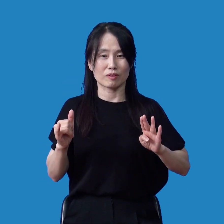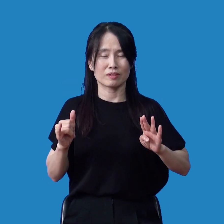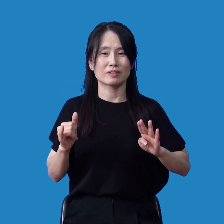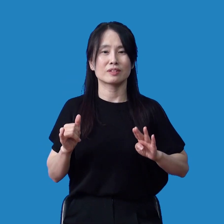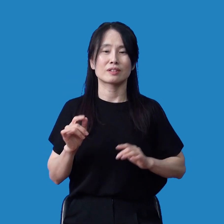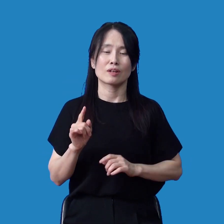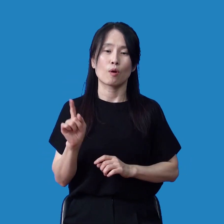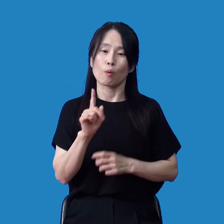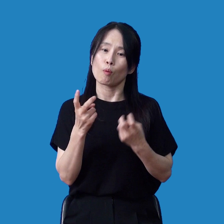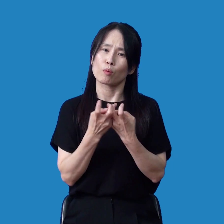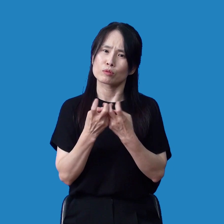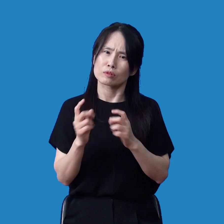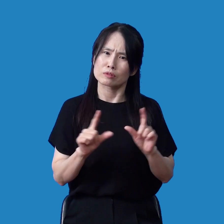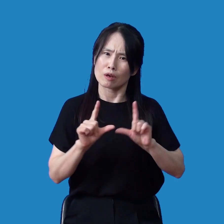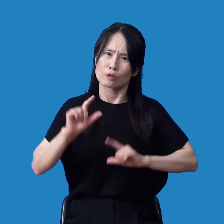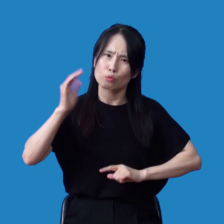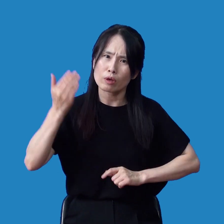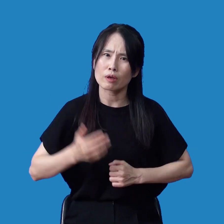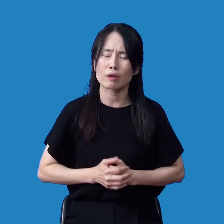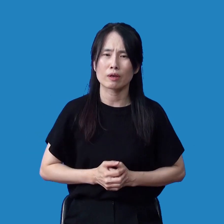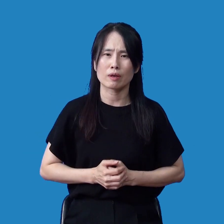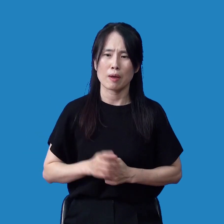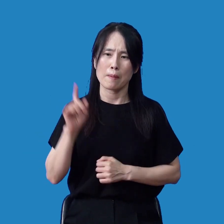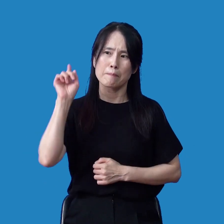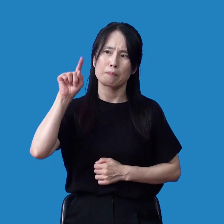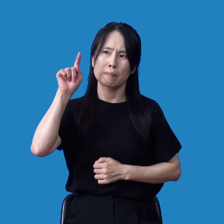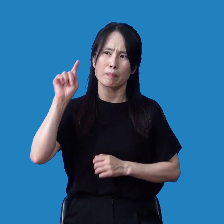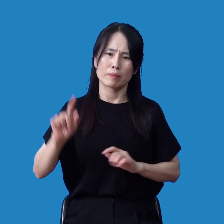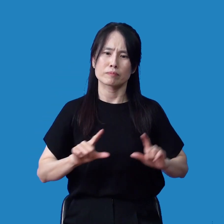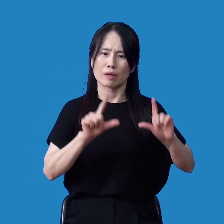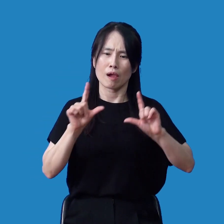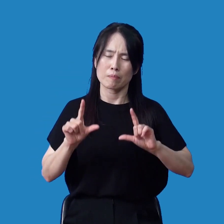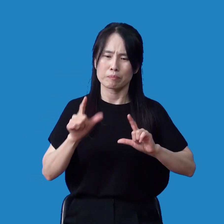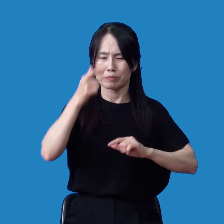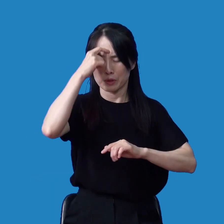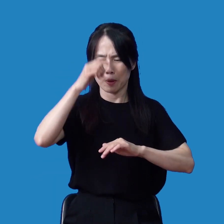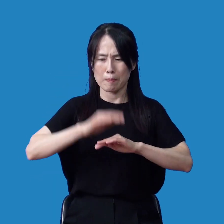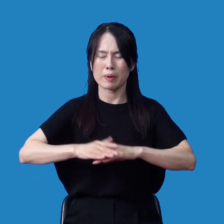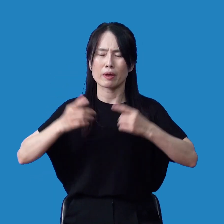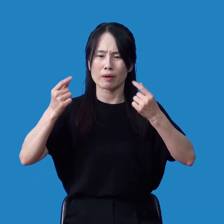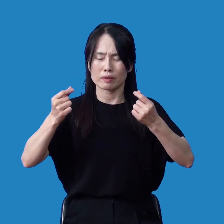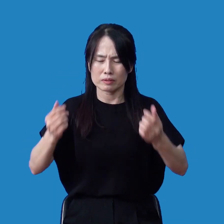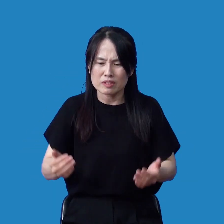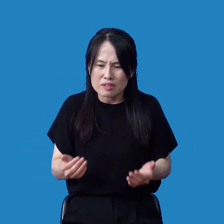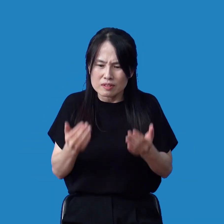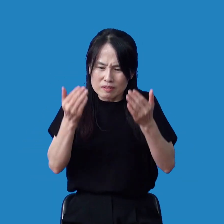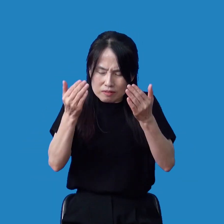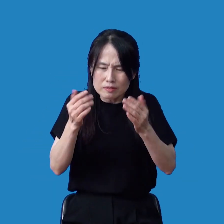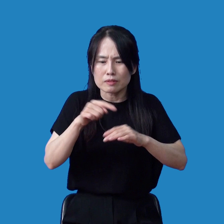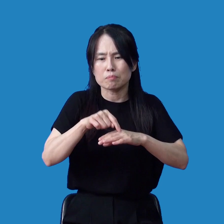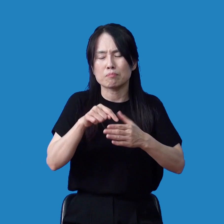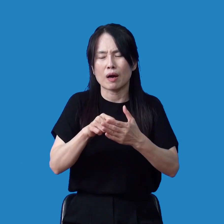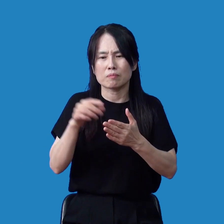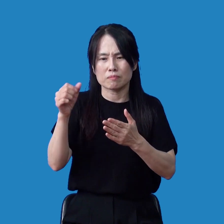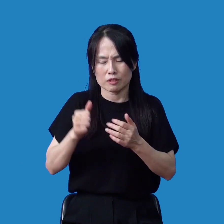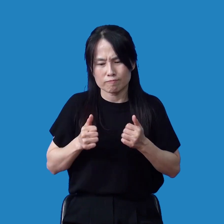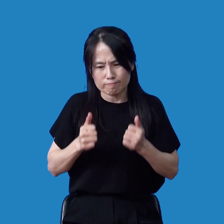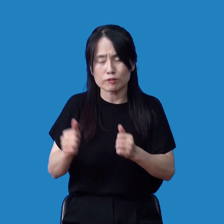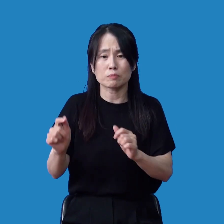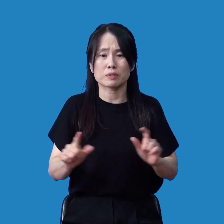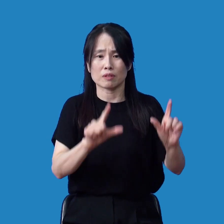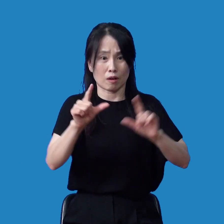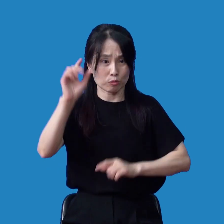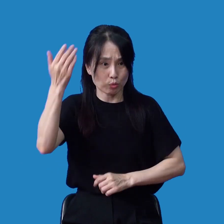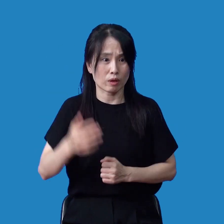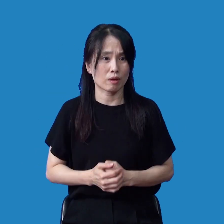됩니까? 매일매일의 삶이 예배가 되도록 그렇게 살아야 됩니다.